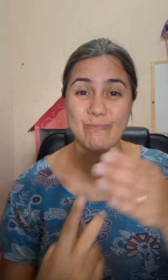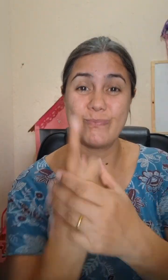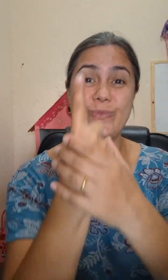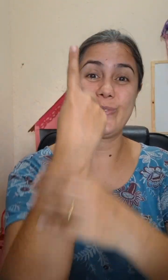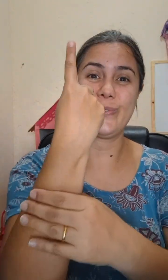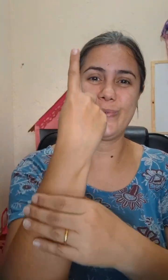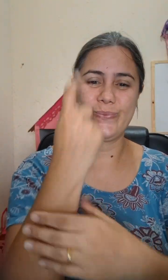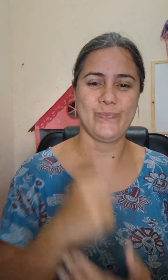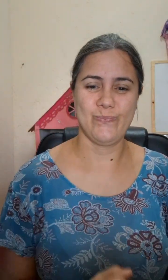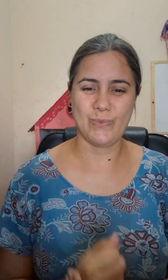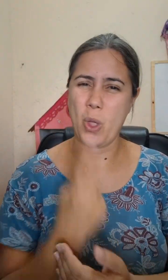Portanto,